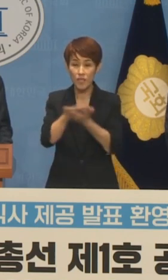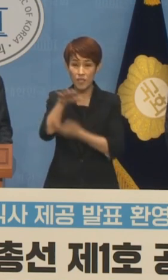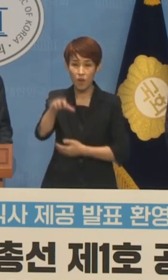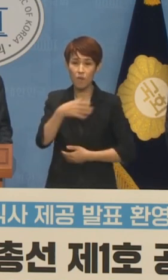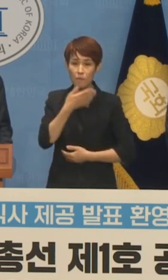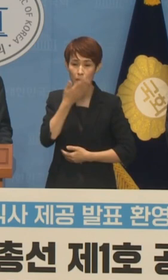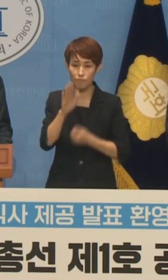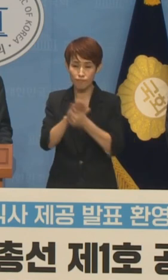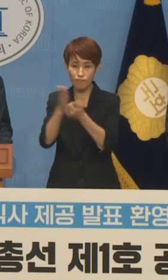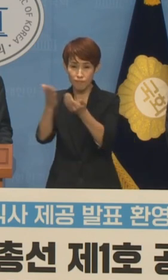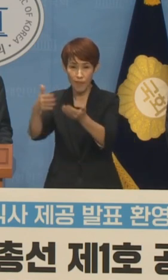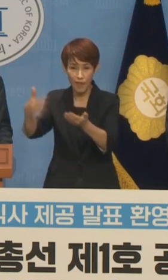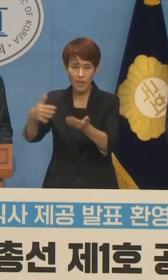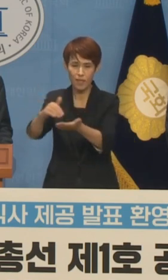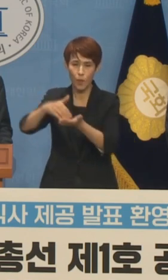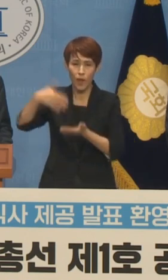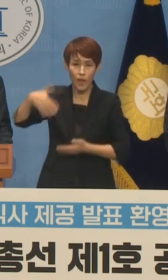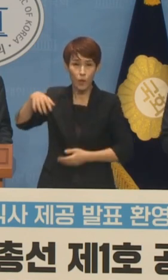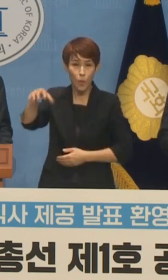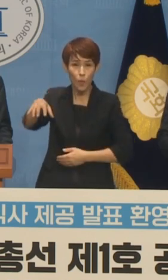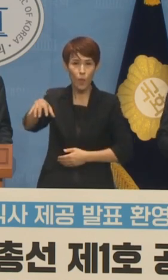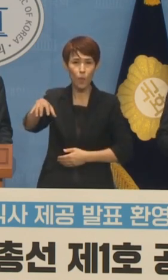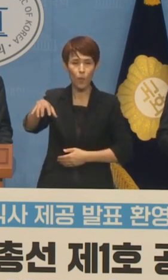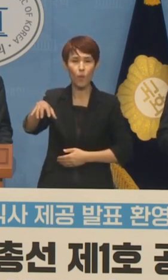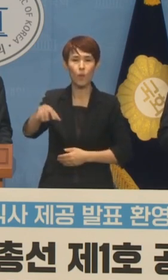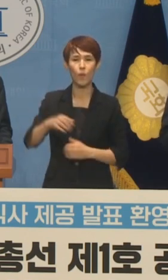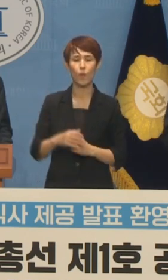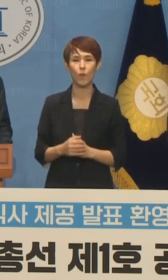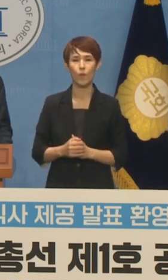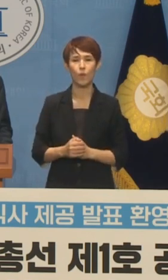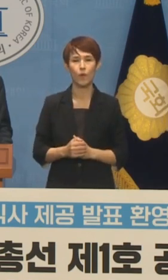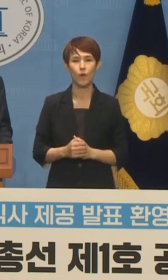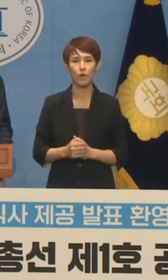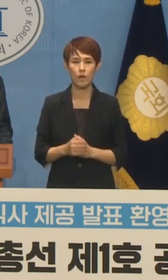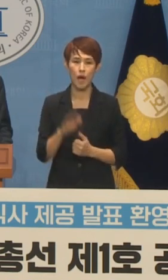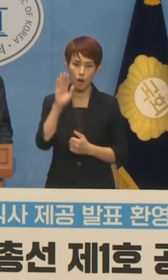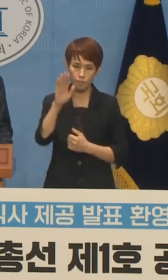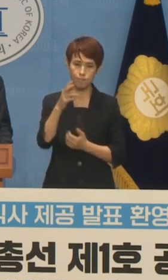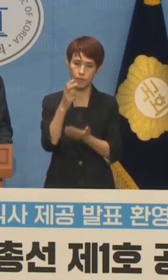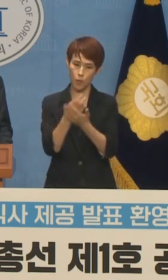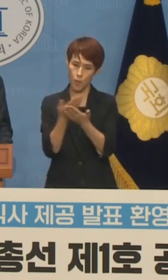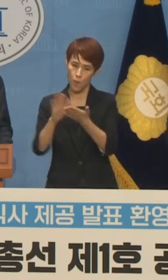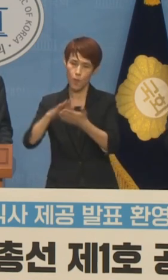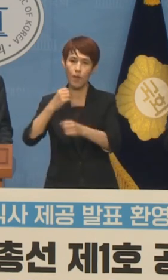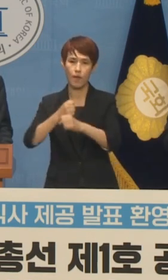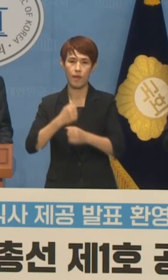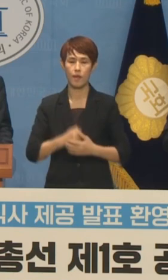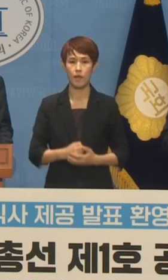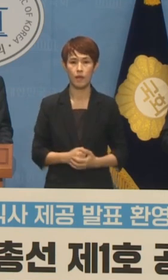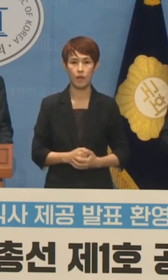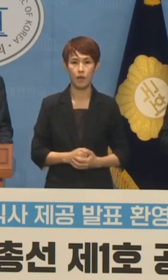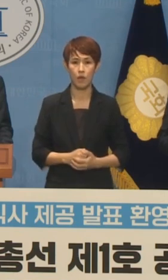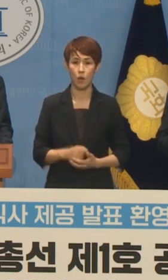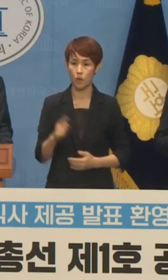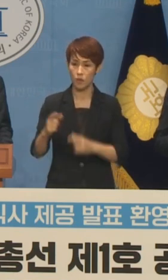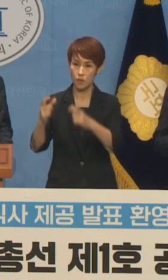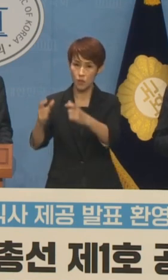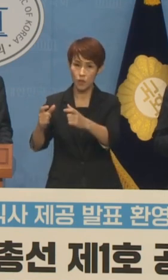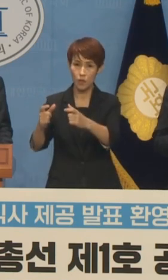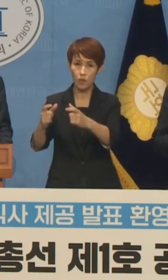경로당 또는 미등록 경로당에 대해서 연구 용역을 하고 이후 제도 개선을 하겠다고 이야기를 합니다. 또 어느